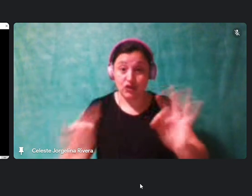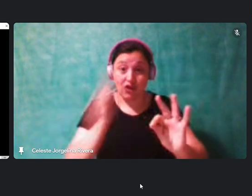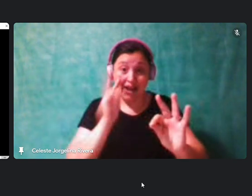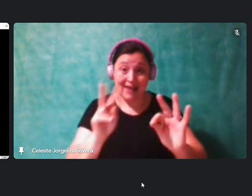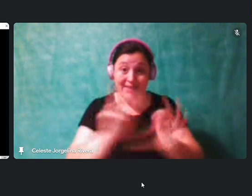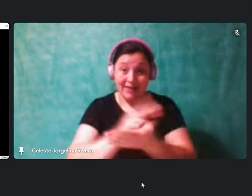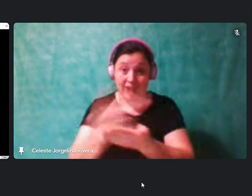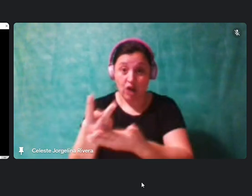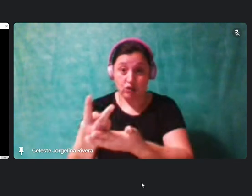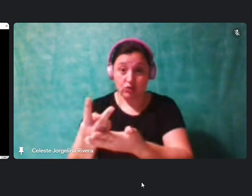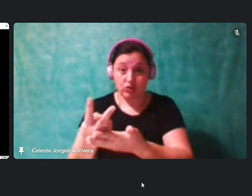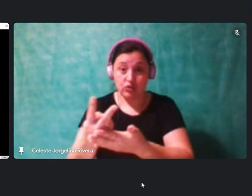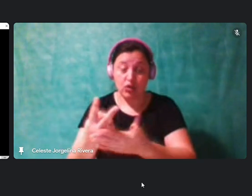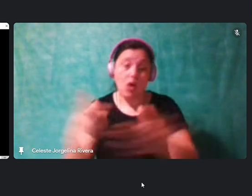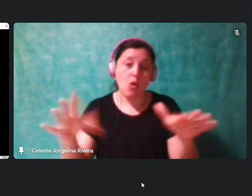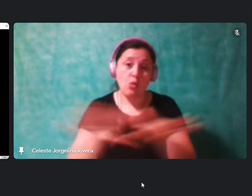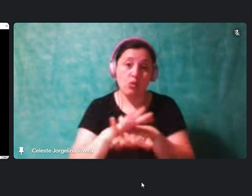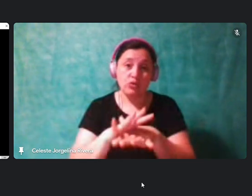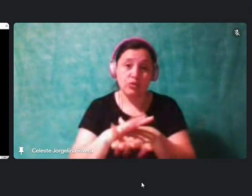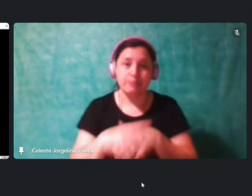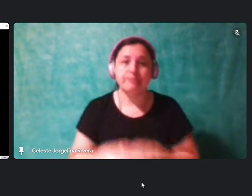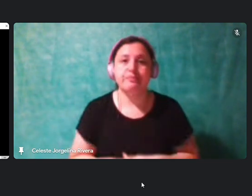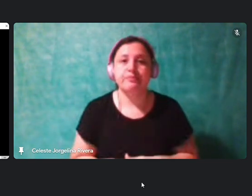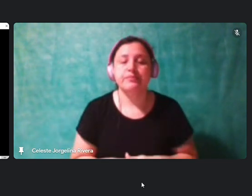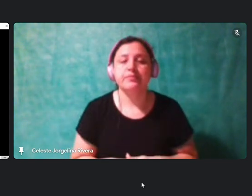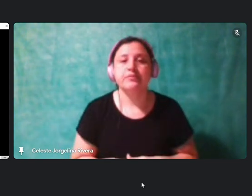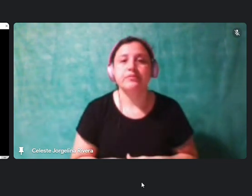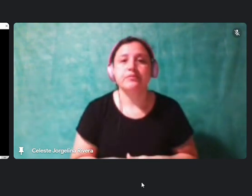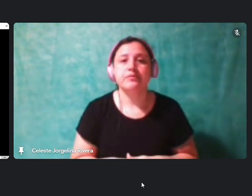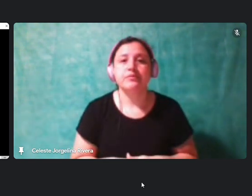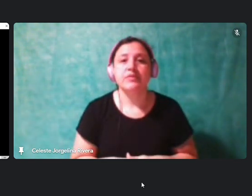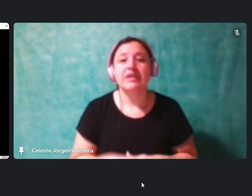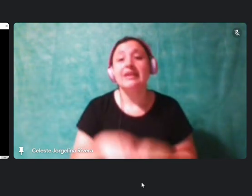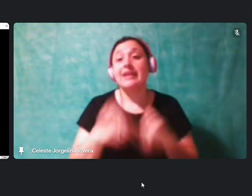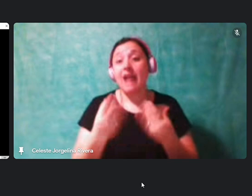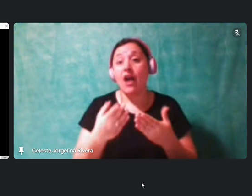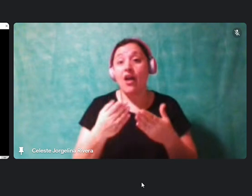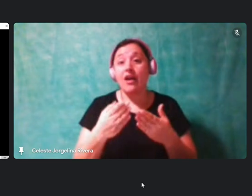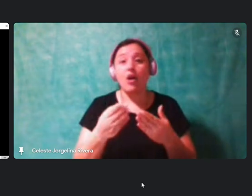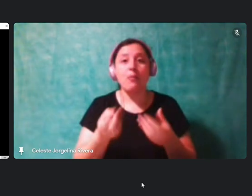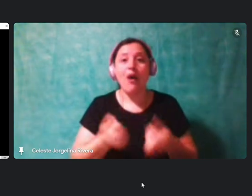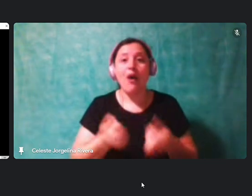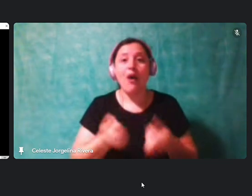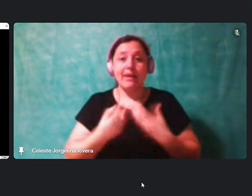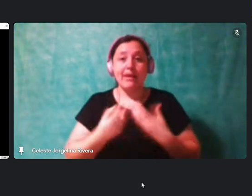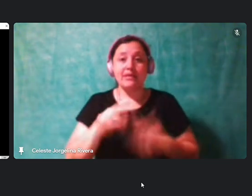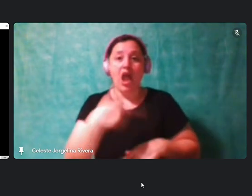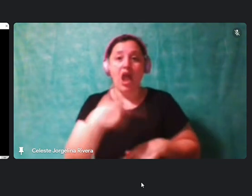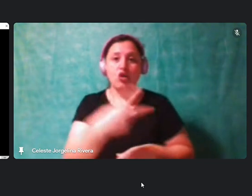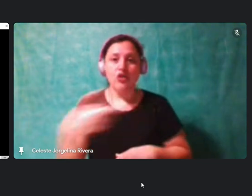a expresarse al verbo que le sigue, al verbo principal.